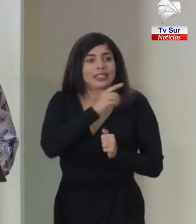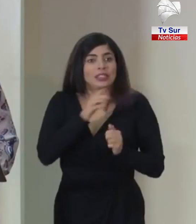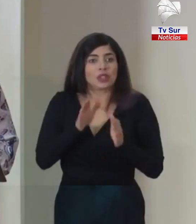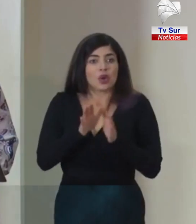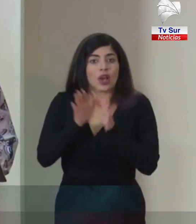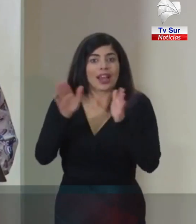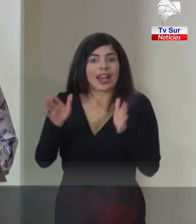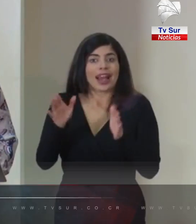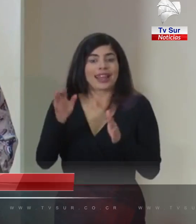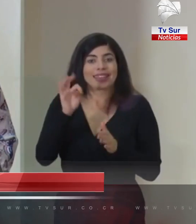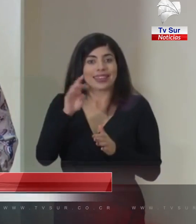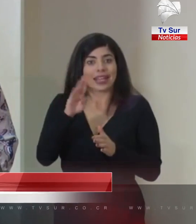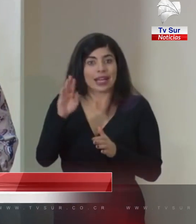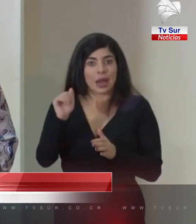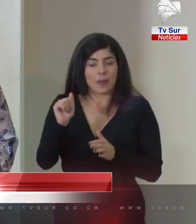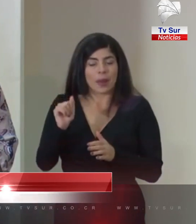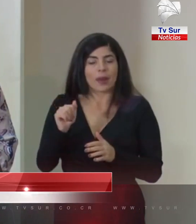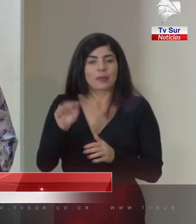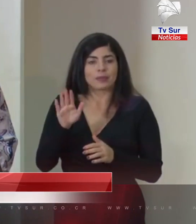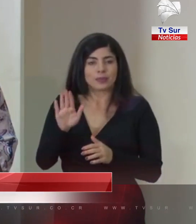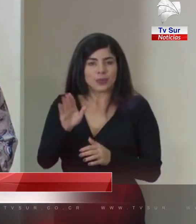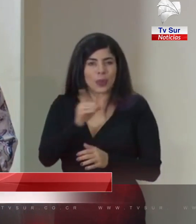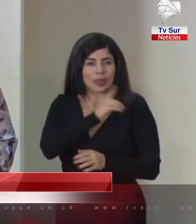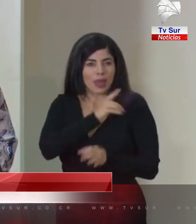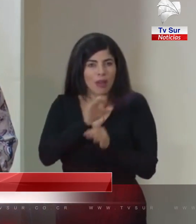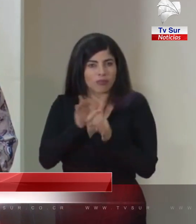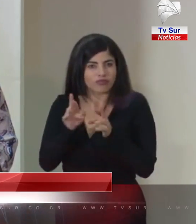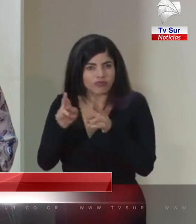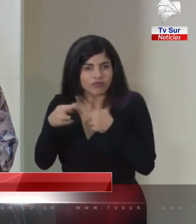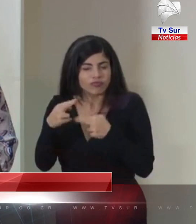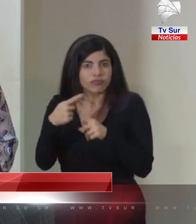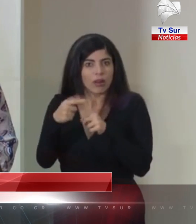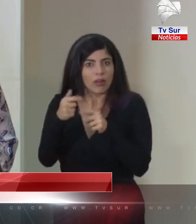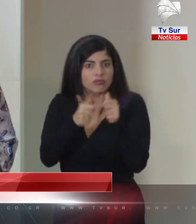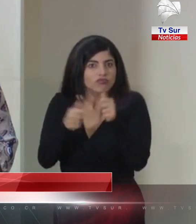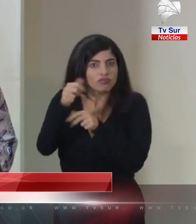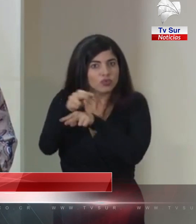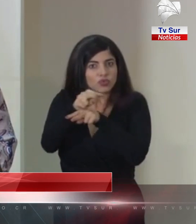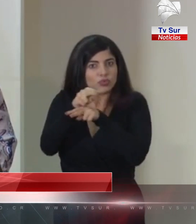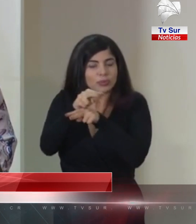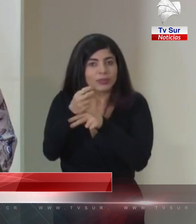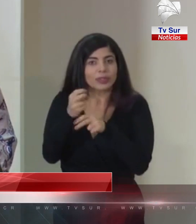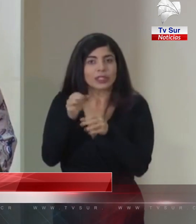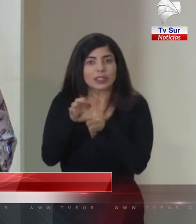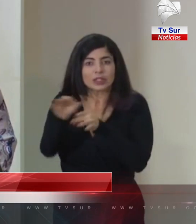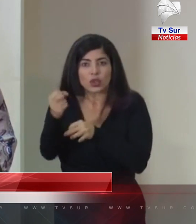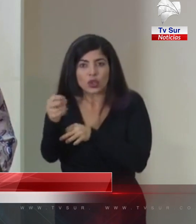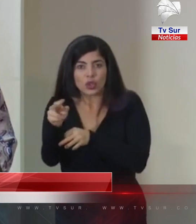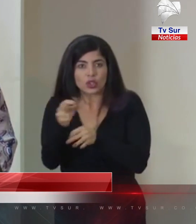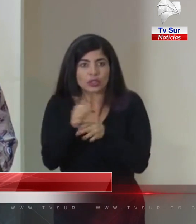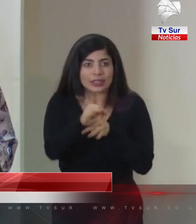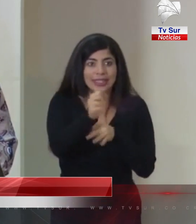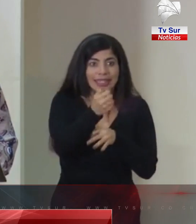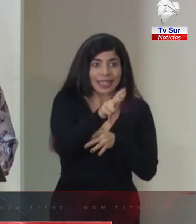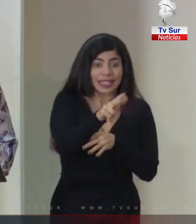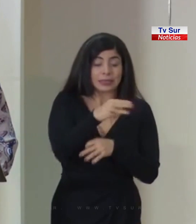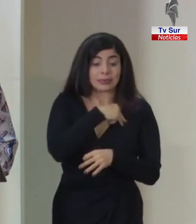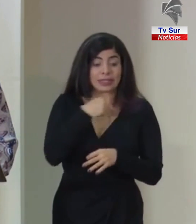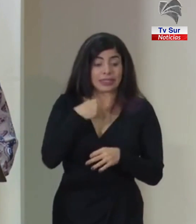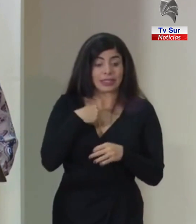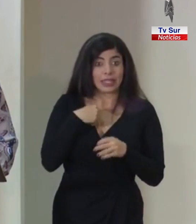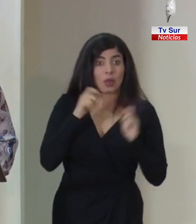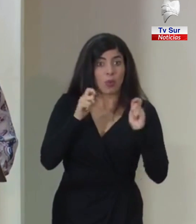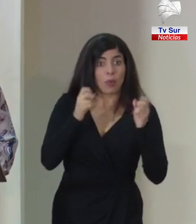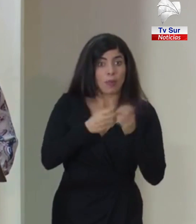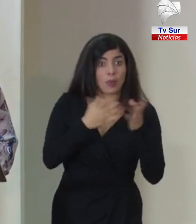Térraba, específicamente el director regional y los supervisores de los circuitos 12 y 13, el Ministerio de Educación Pública, en